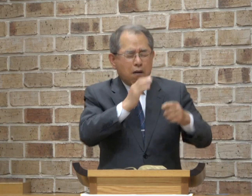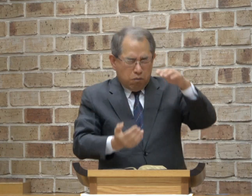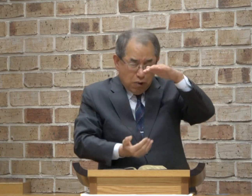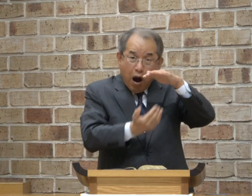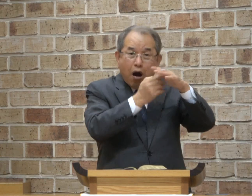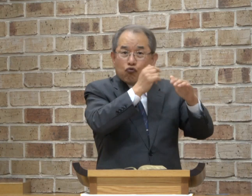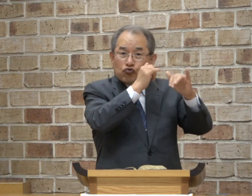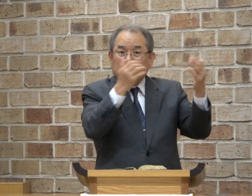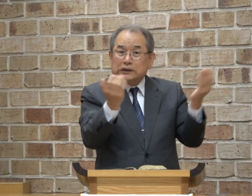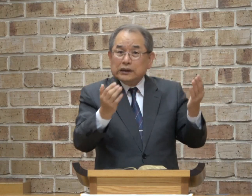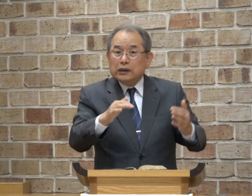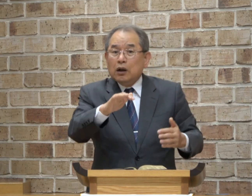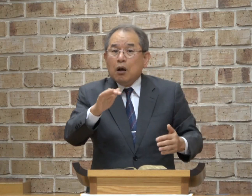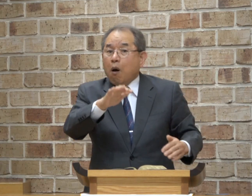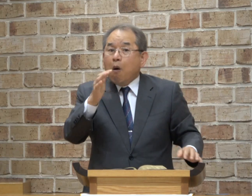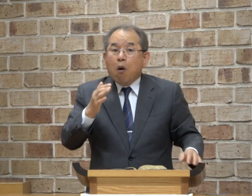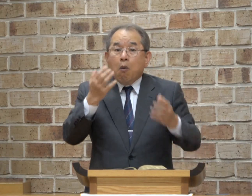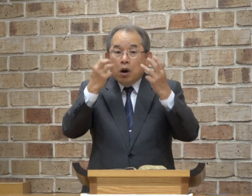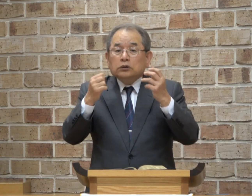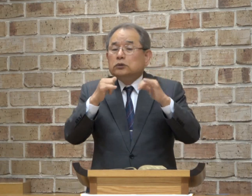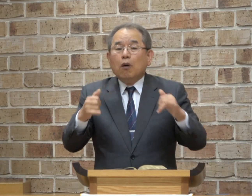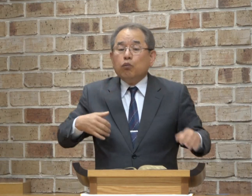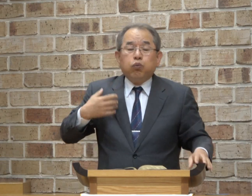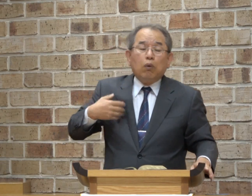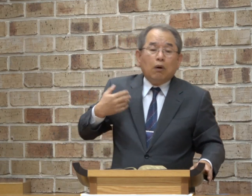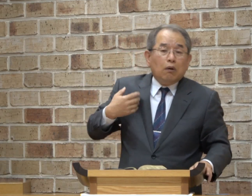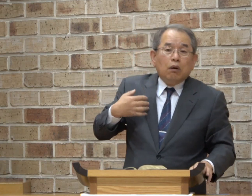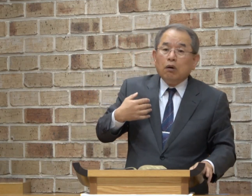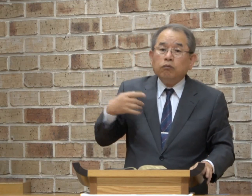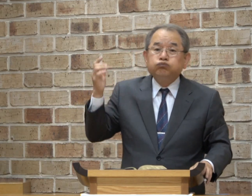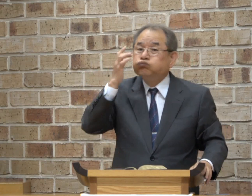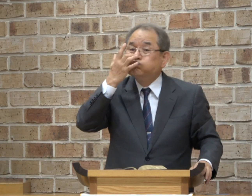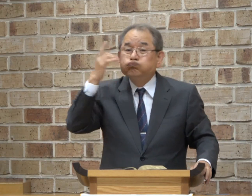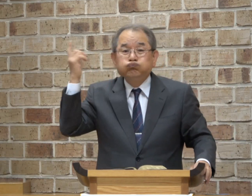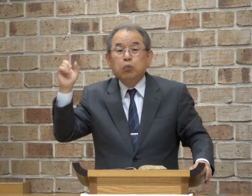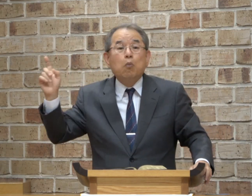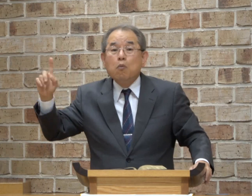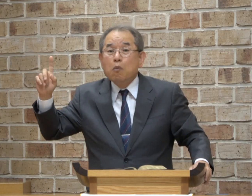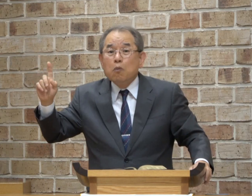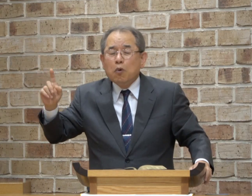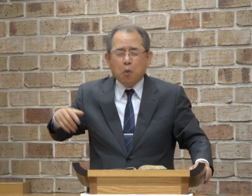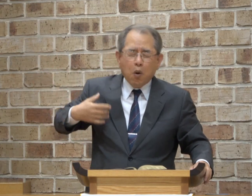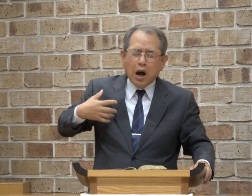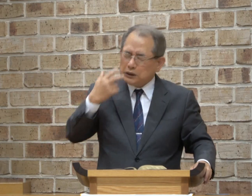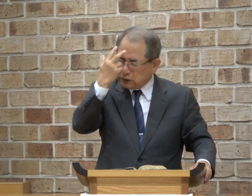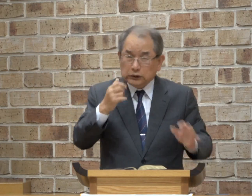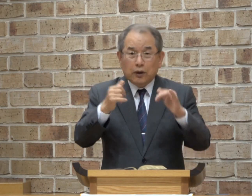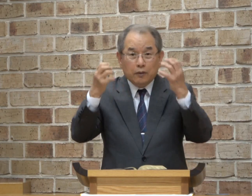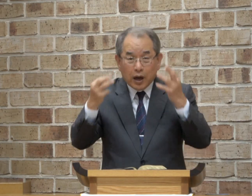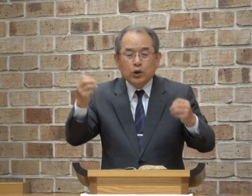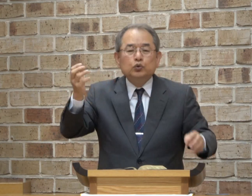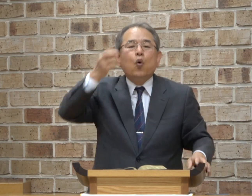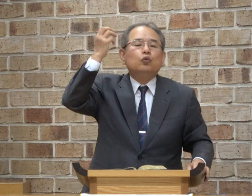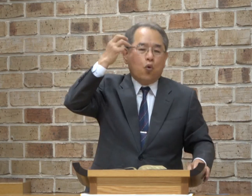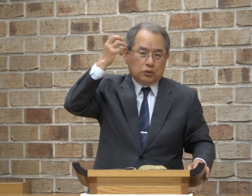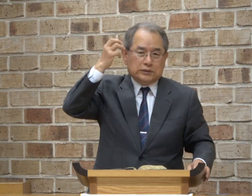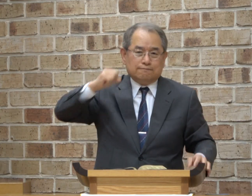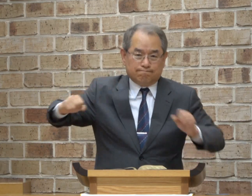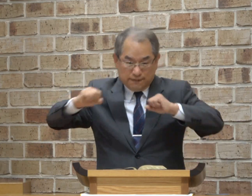돌아가시고 부활하시고 난 뒤에 많은 사람이 그러면 모르겠다. 이 사건은 과거의 사건이 됩니다. 이때